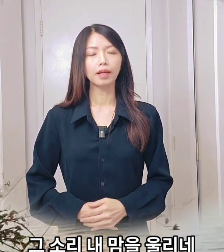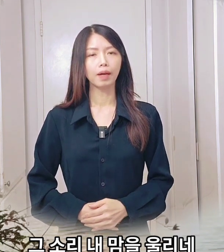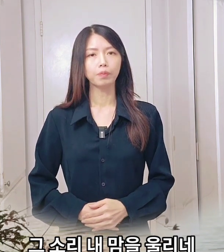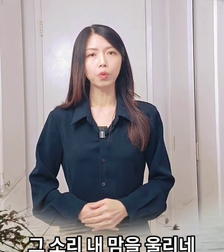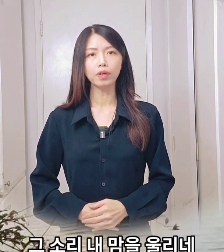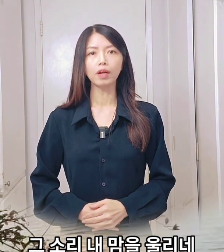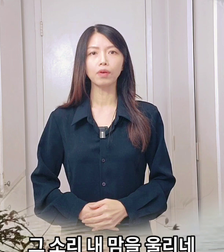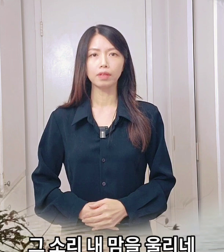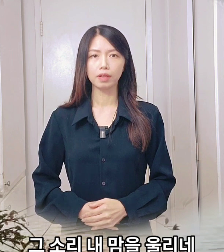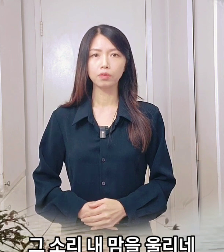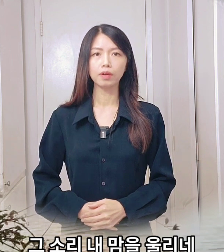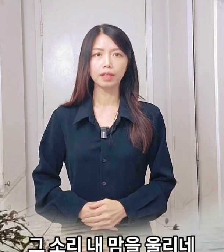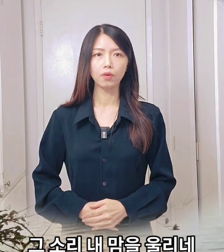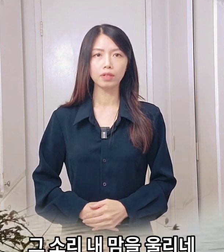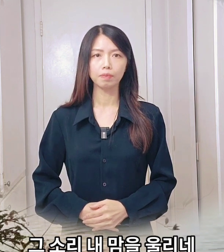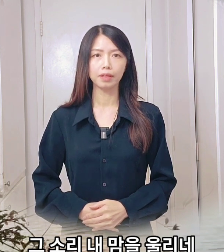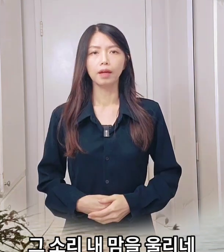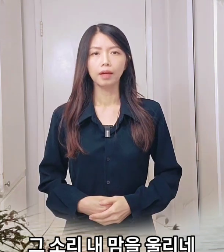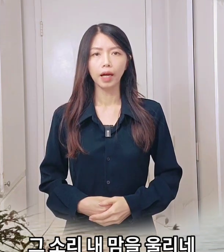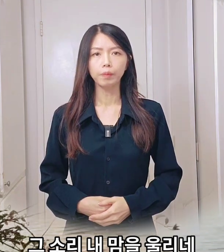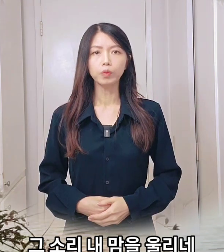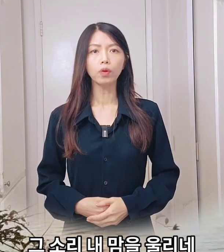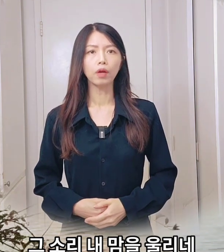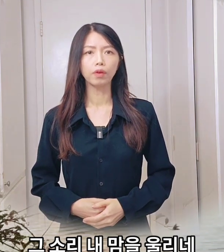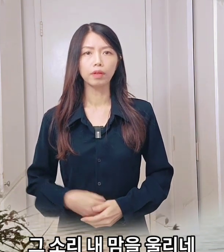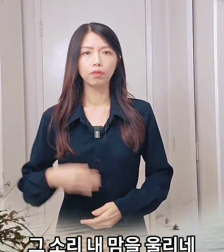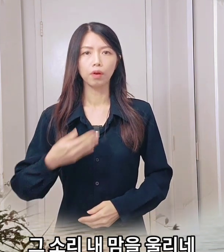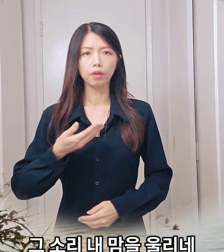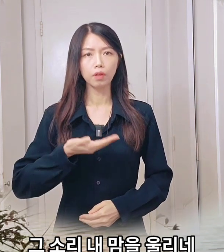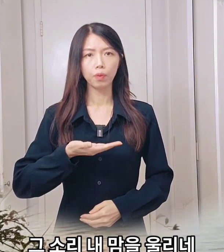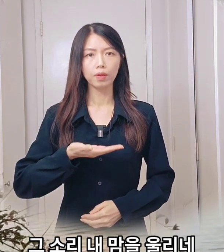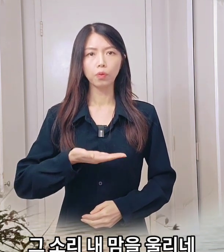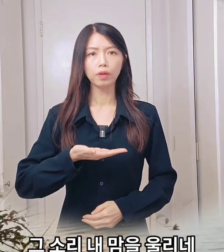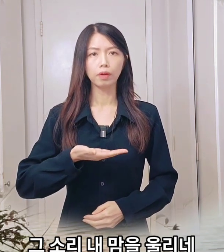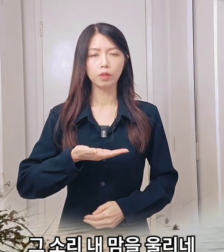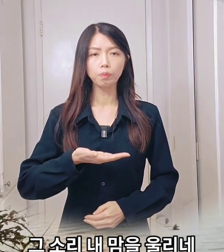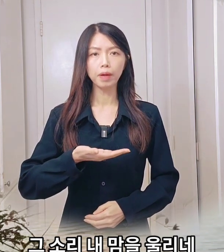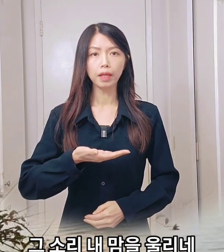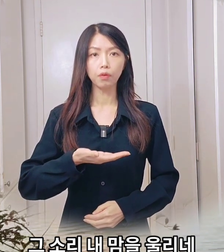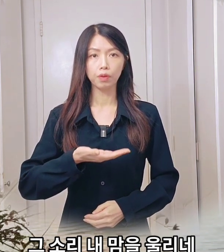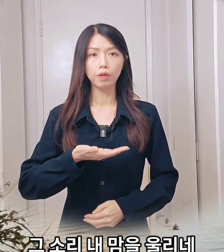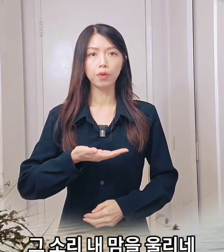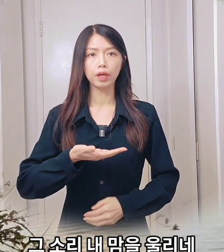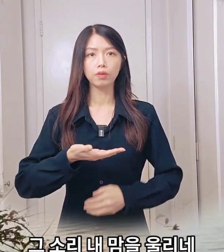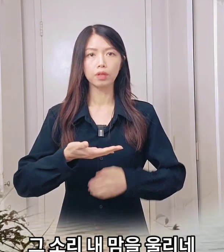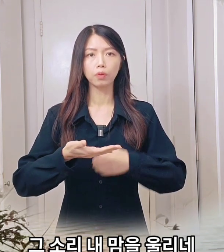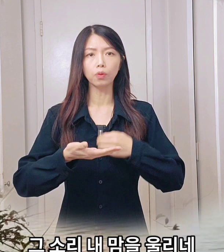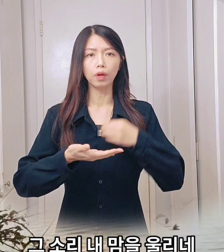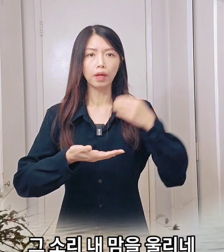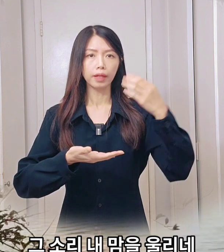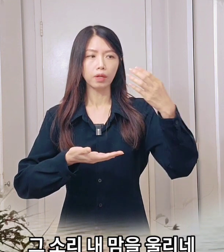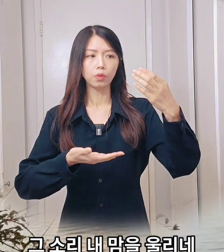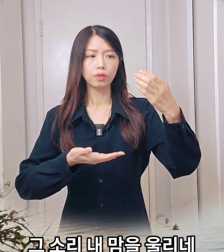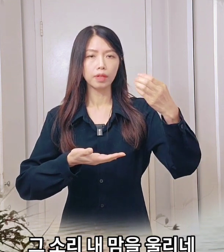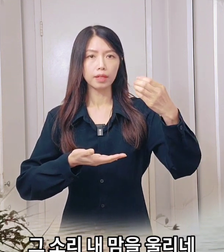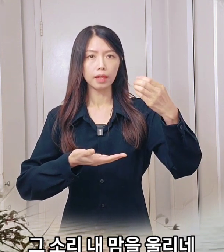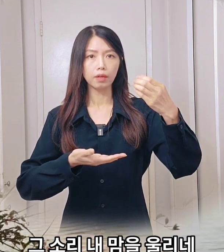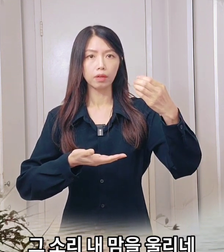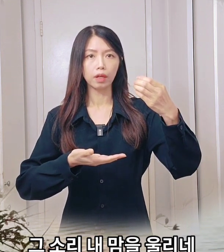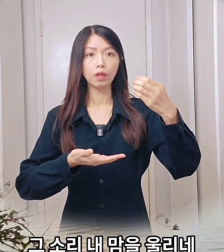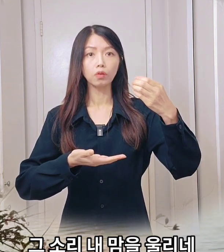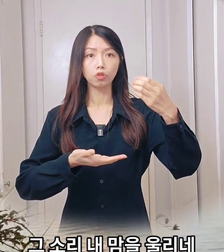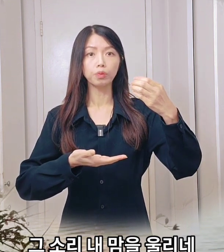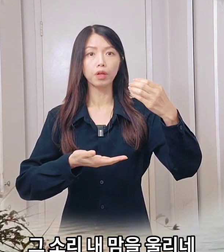다음부터는 감동이라고 하는 뜻의 수어를 사용했습니다. 감동이라고 하는 뜻의 수어는 왼손이 이렇게 손바닥이 위를 보이게 해주시고 다른 손은